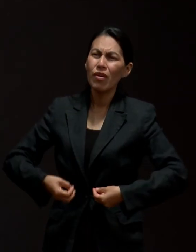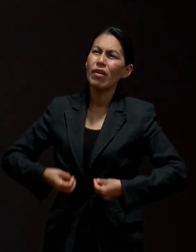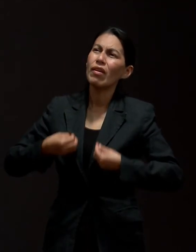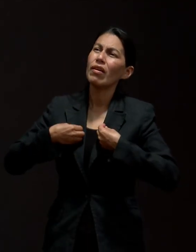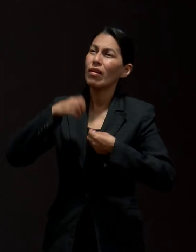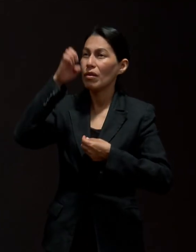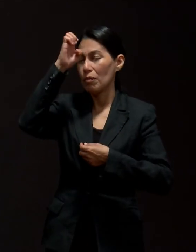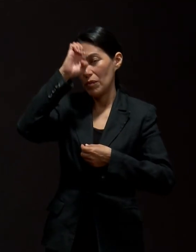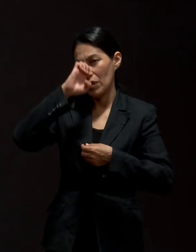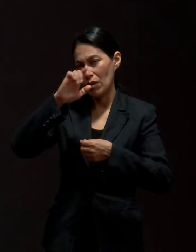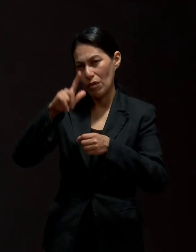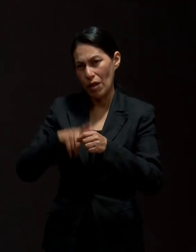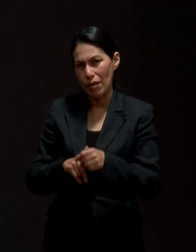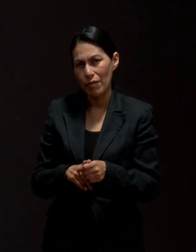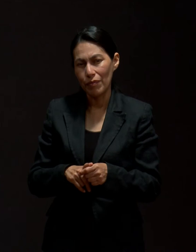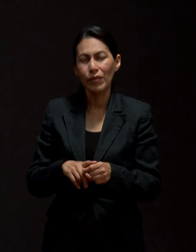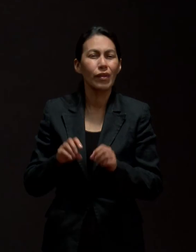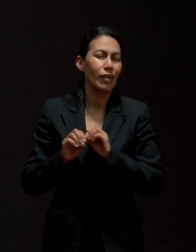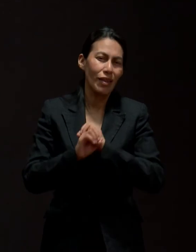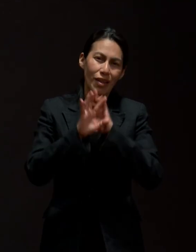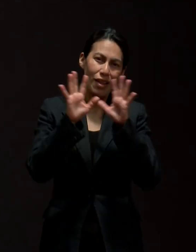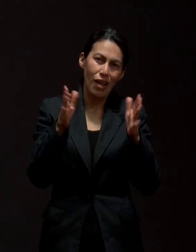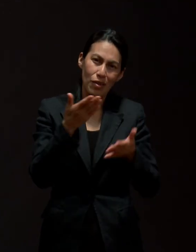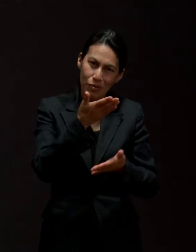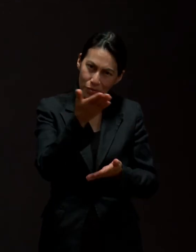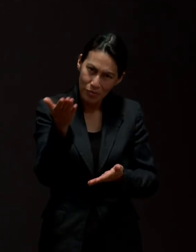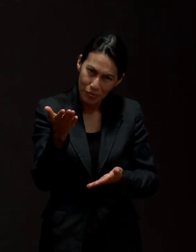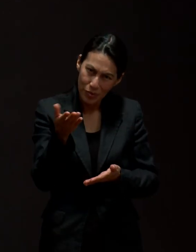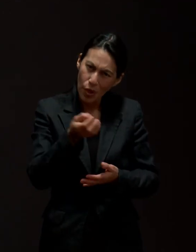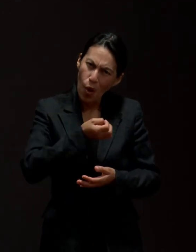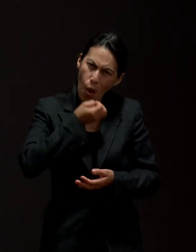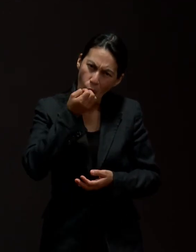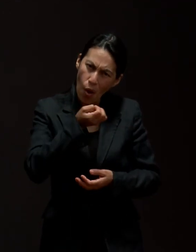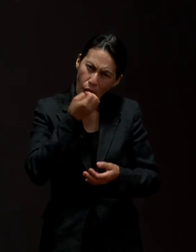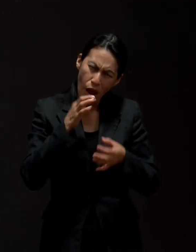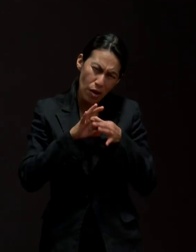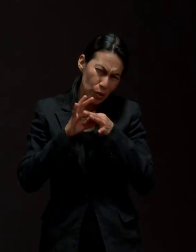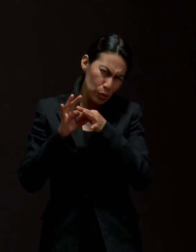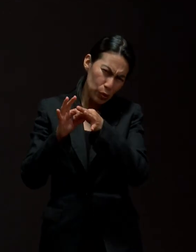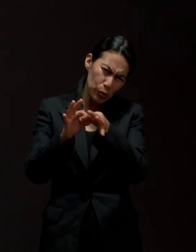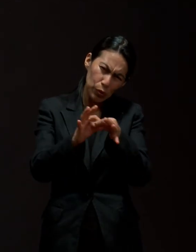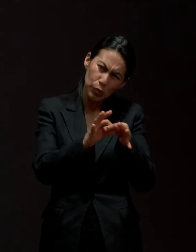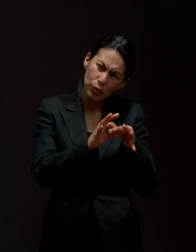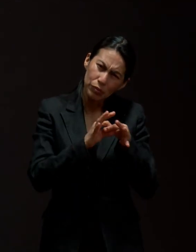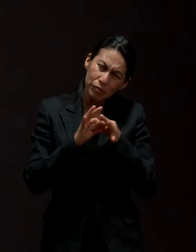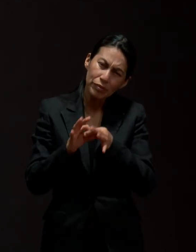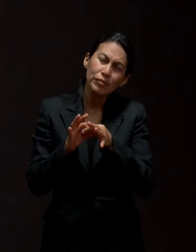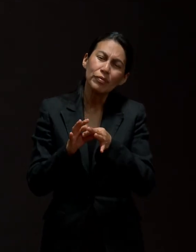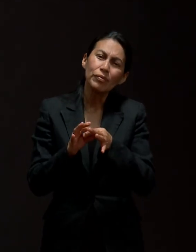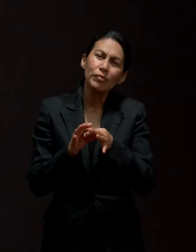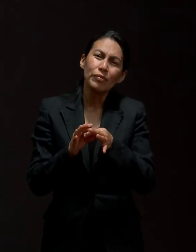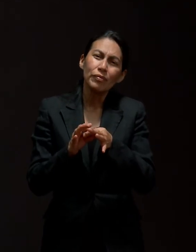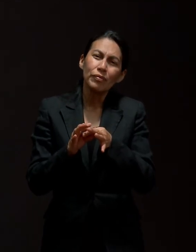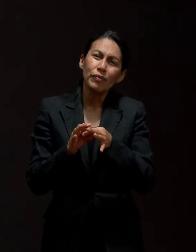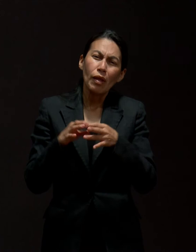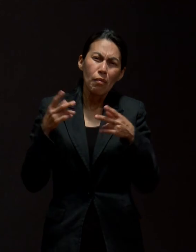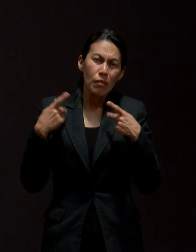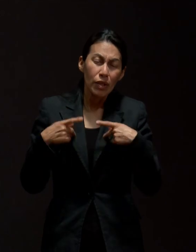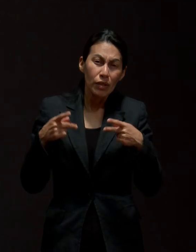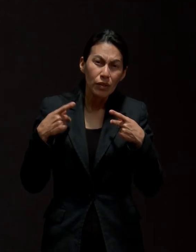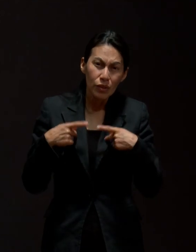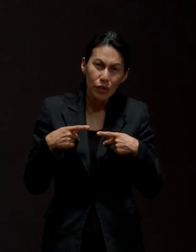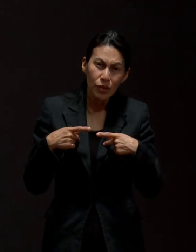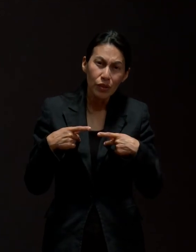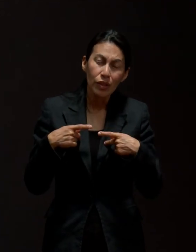orando por estas peticiones unidos a ti en oración y mucha gente